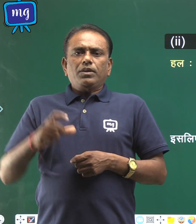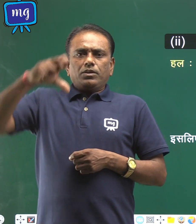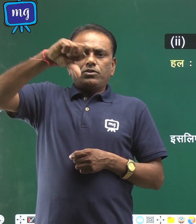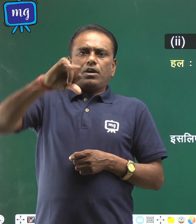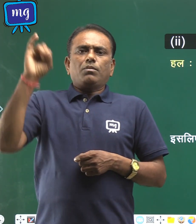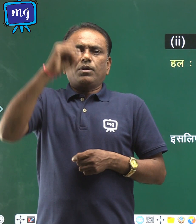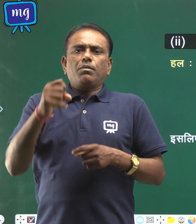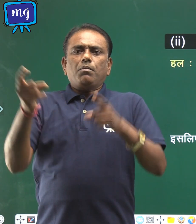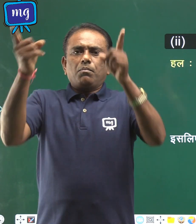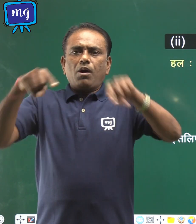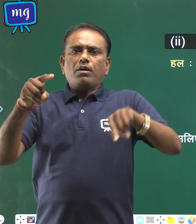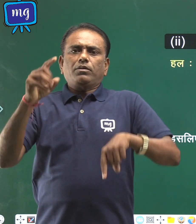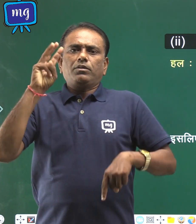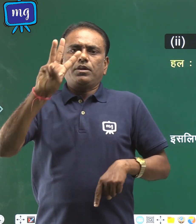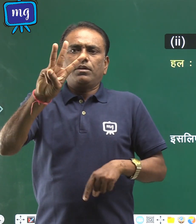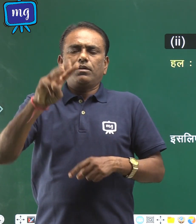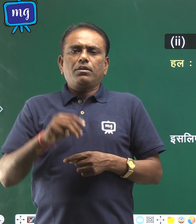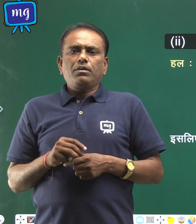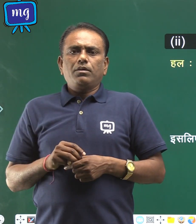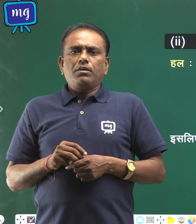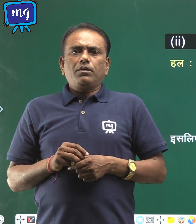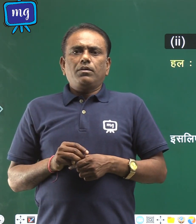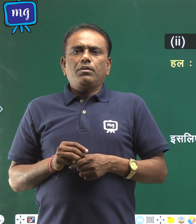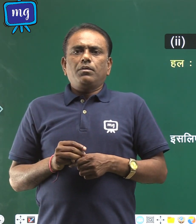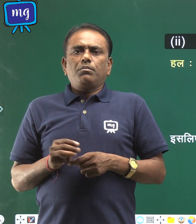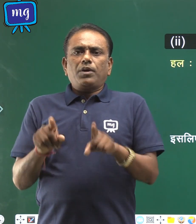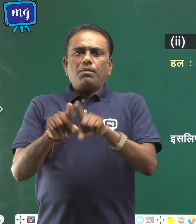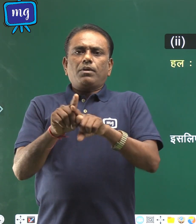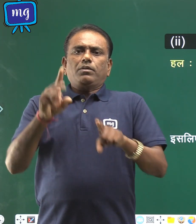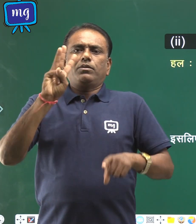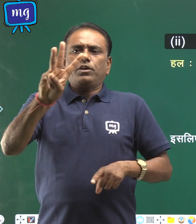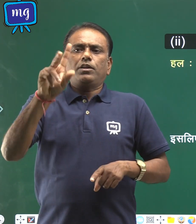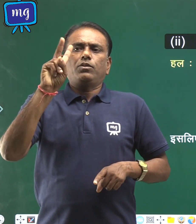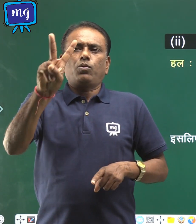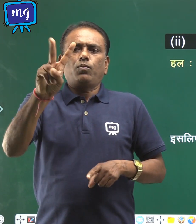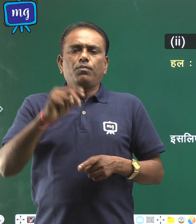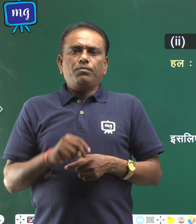96 में भाग 3 का देंगे तो 32 आएगा।